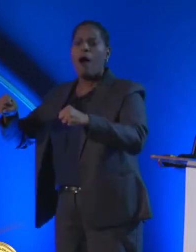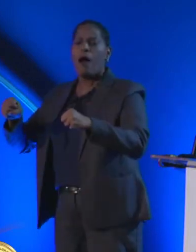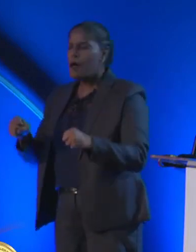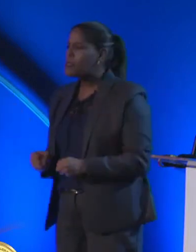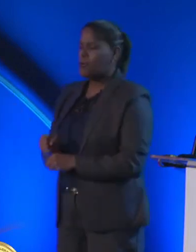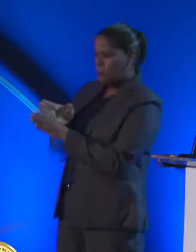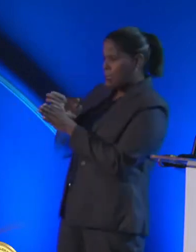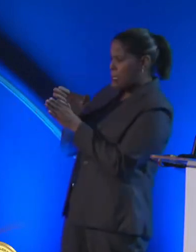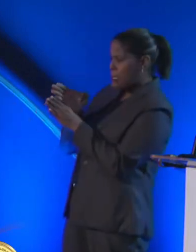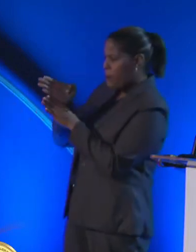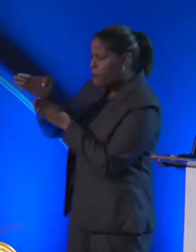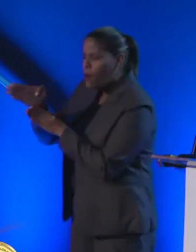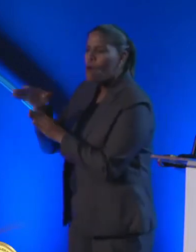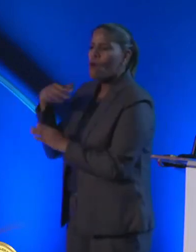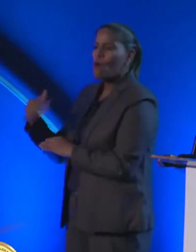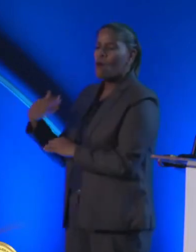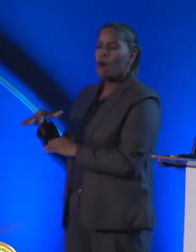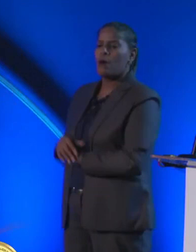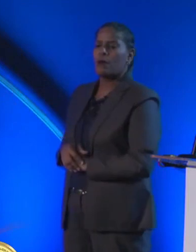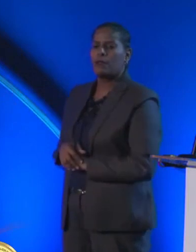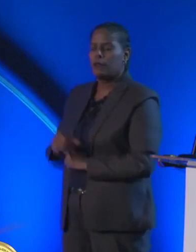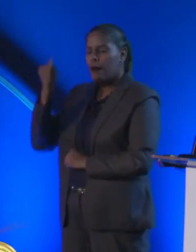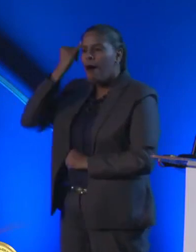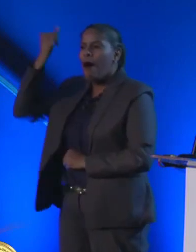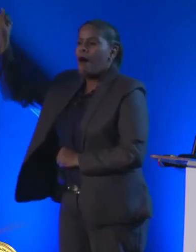carreras notables y de sus